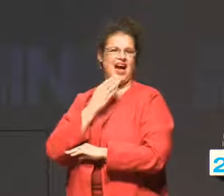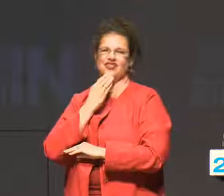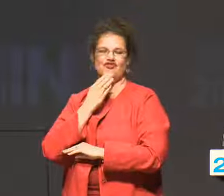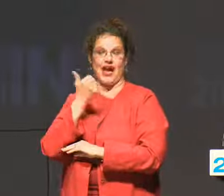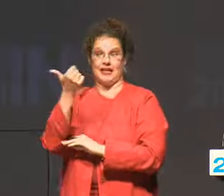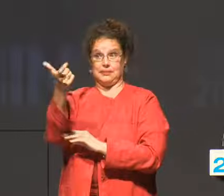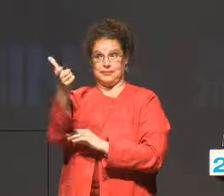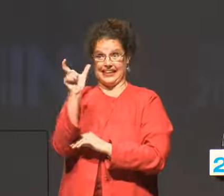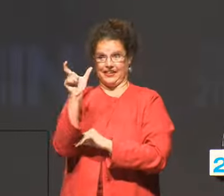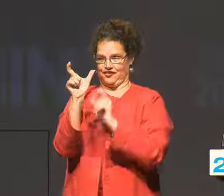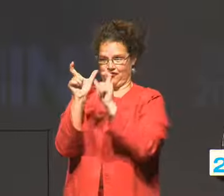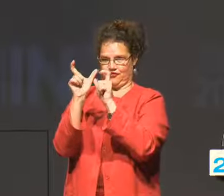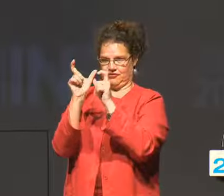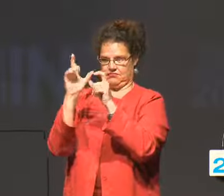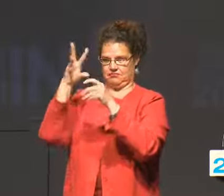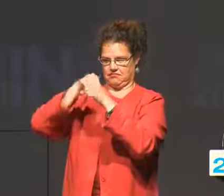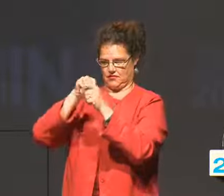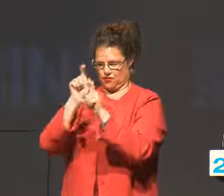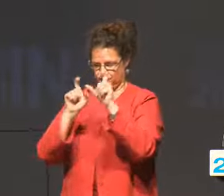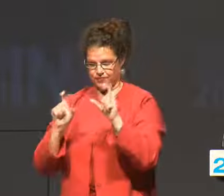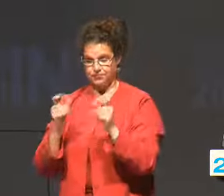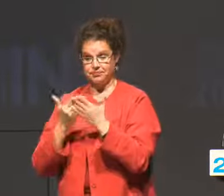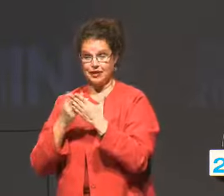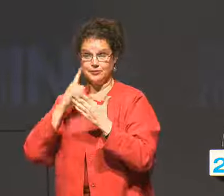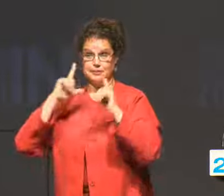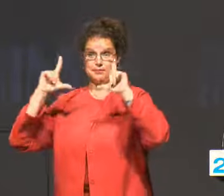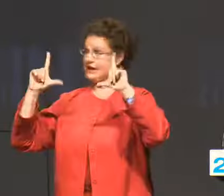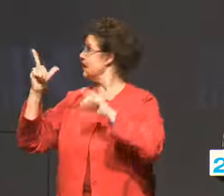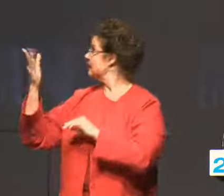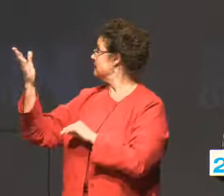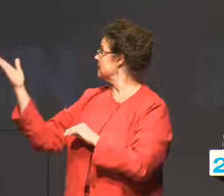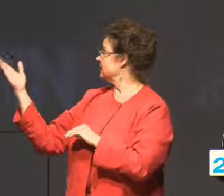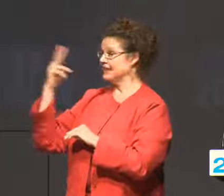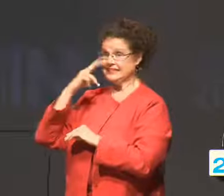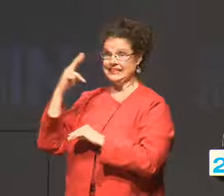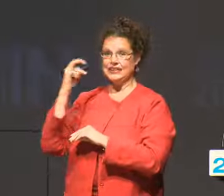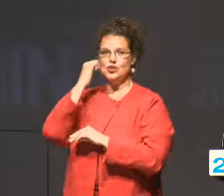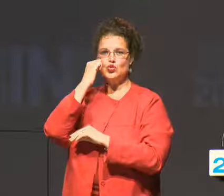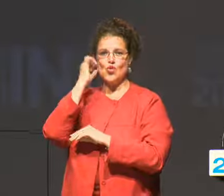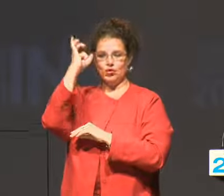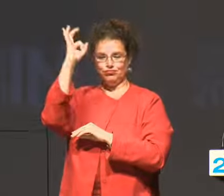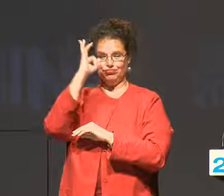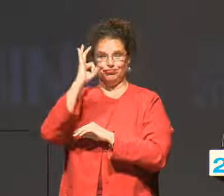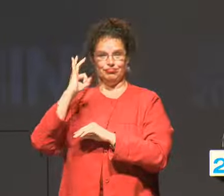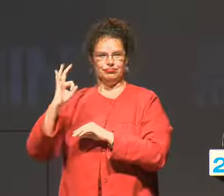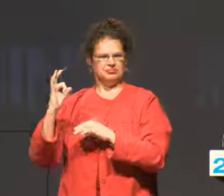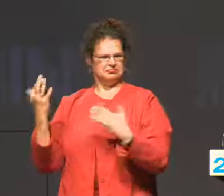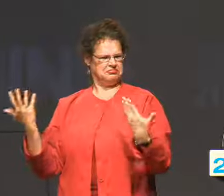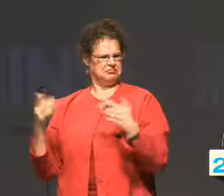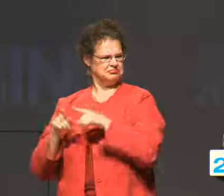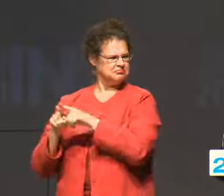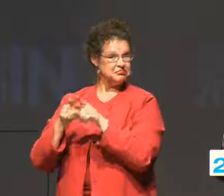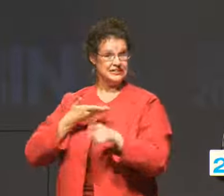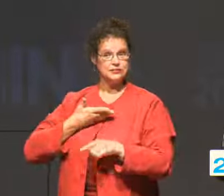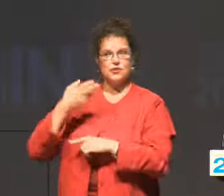auch gemacht, und es ist eben gerade mit diesen beiden Begriffen nicht so einfach gewesen. Ich zeige Ihnen jetzt dieses